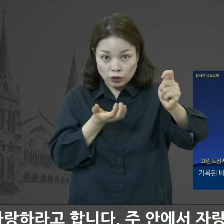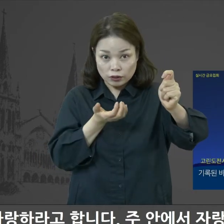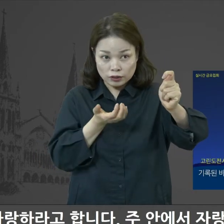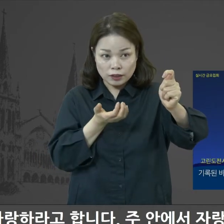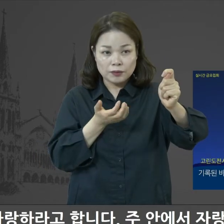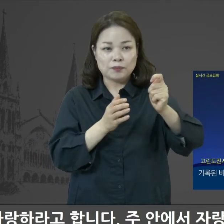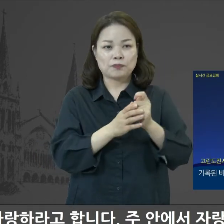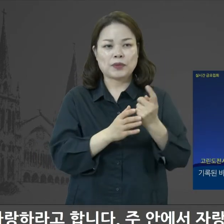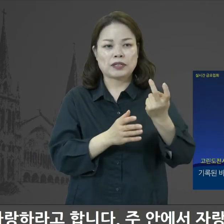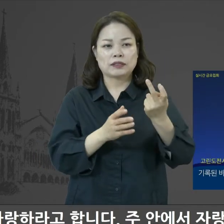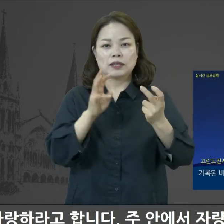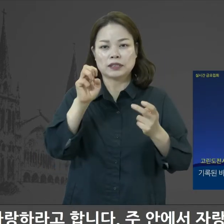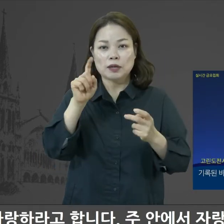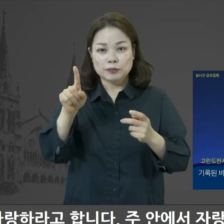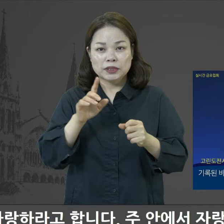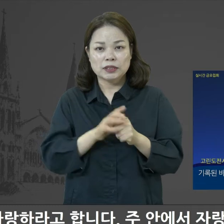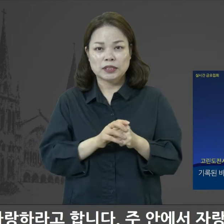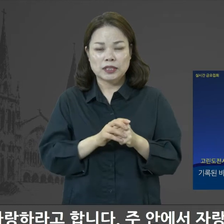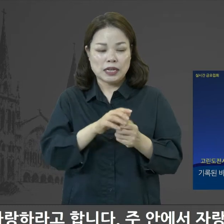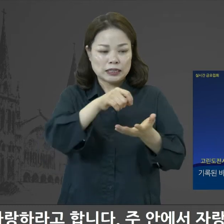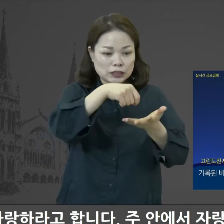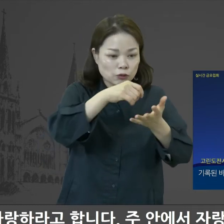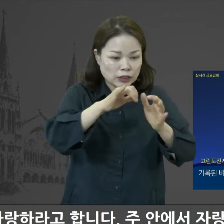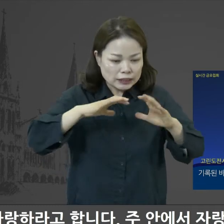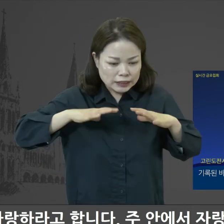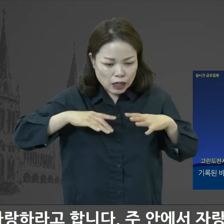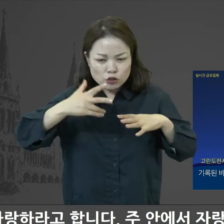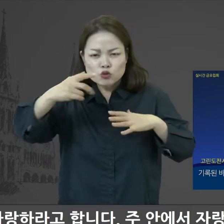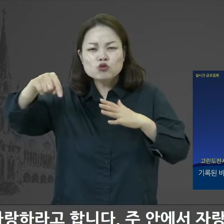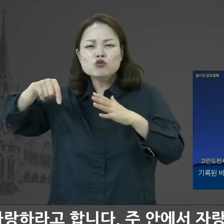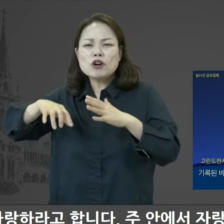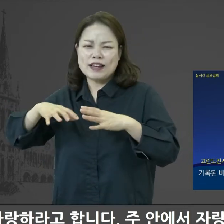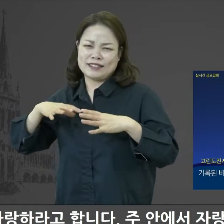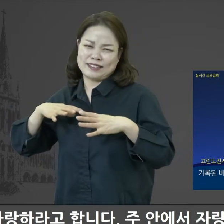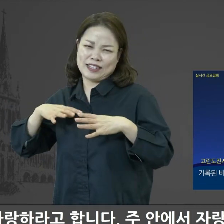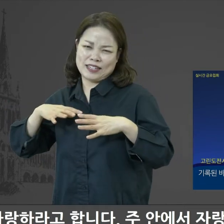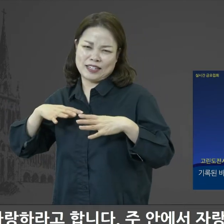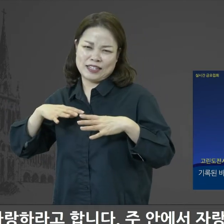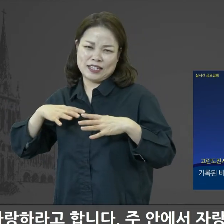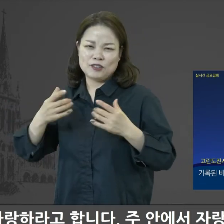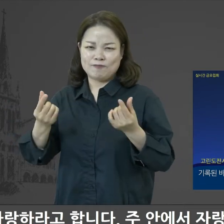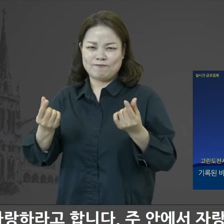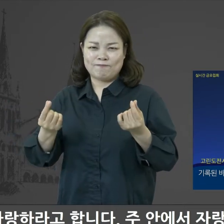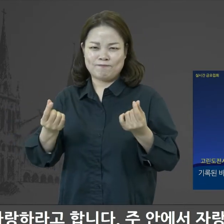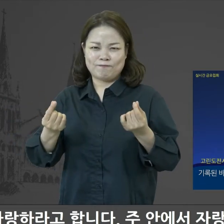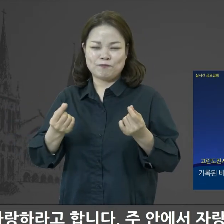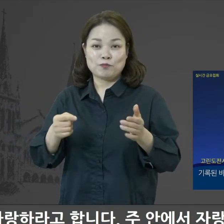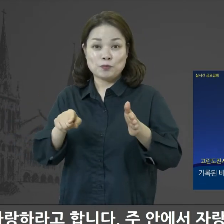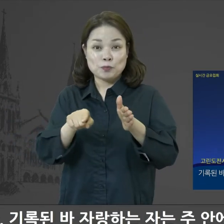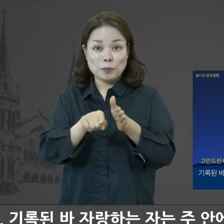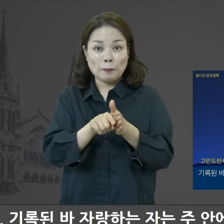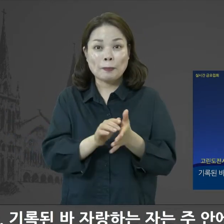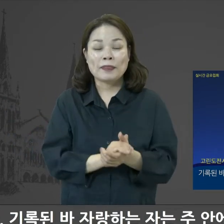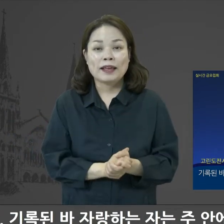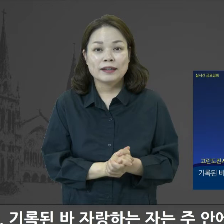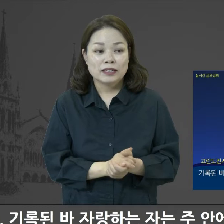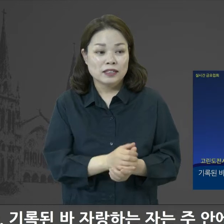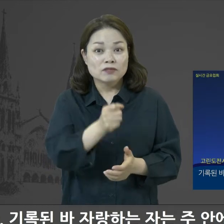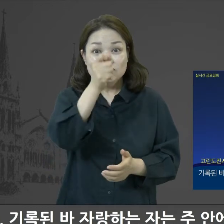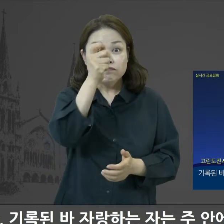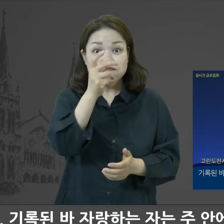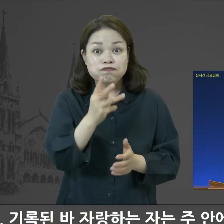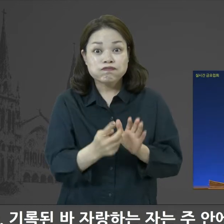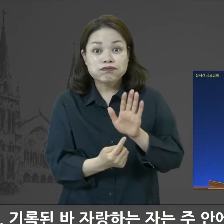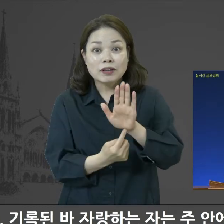읽습니다. 기록된 바 자랑하는 자는 주 안에서 자랑하라 함과 같게 하려 함이라. 여러 차례